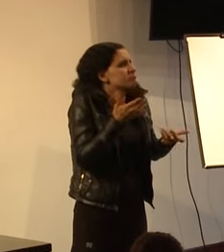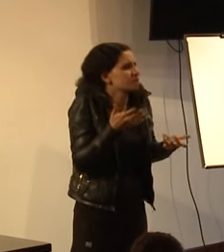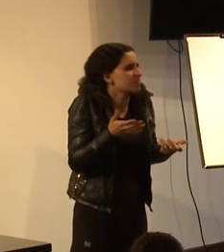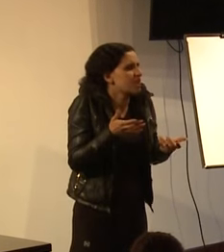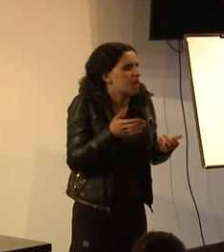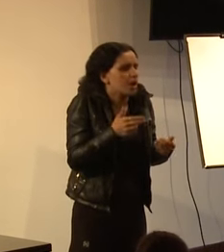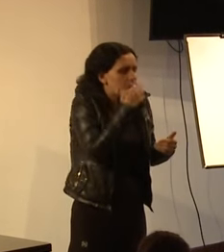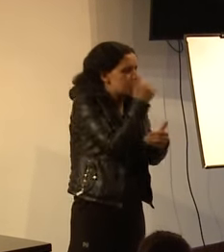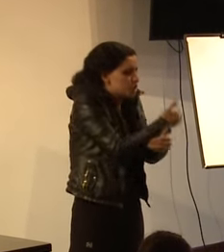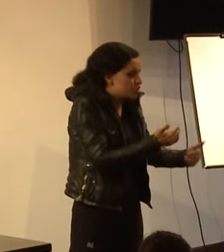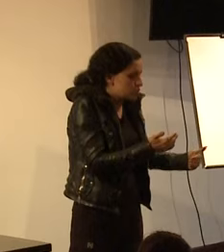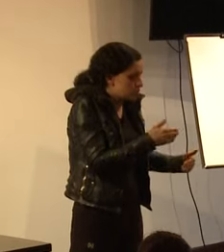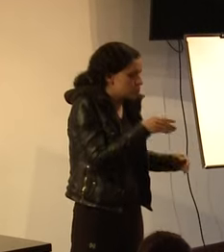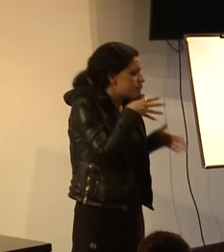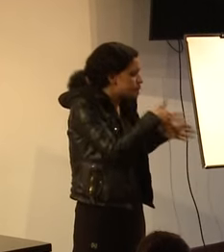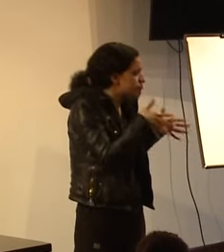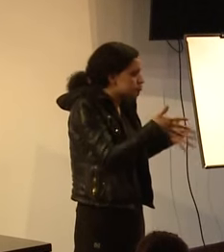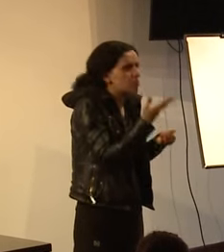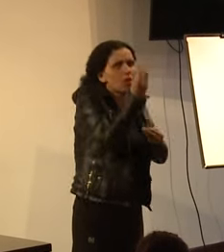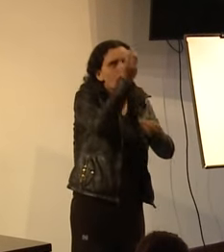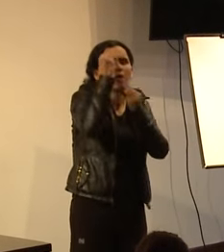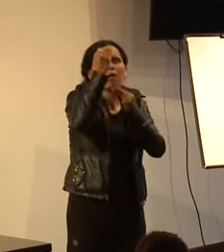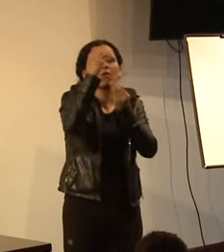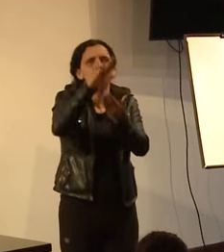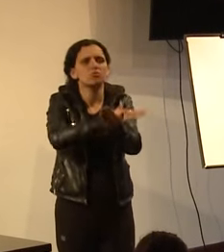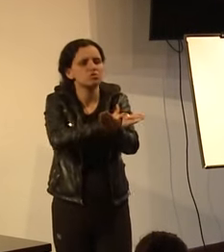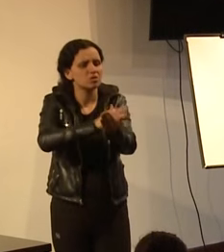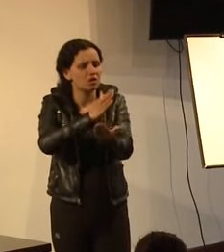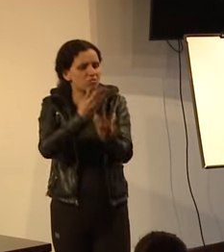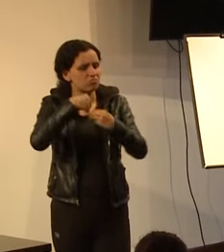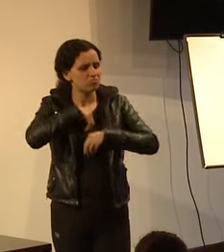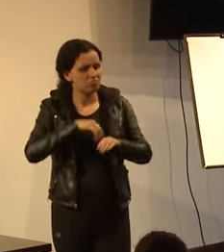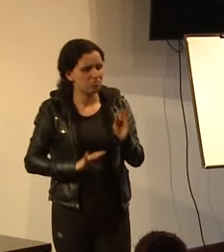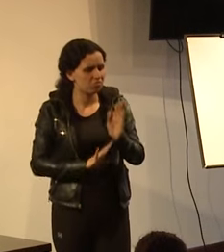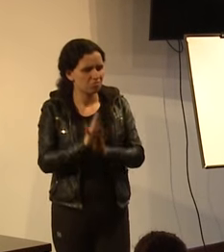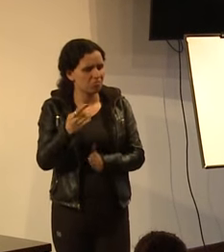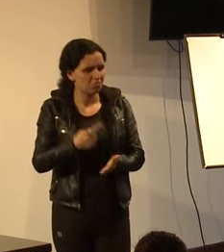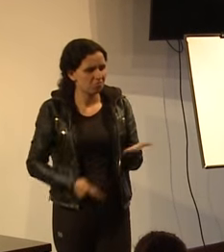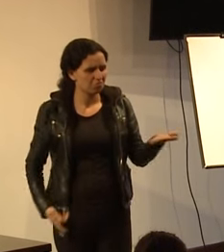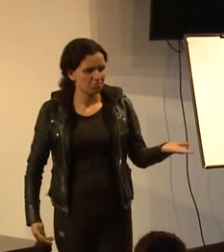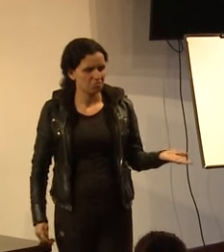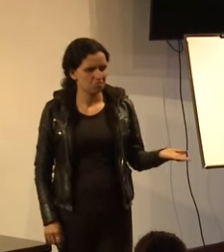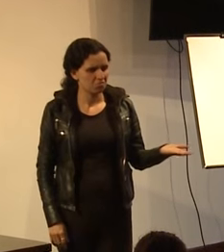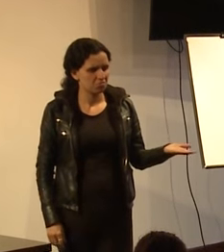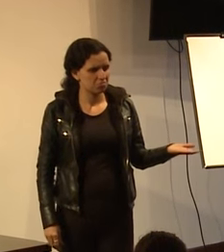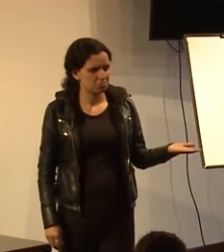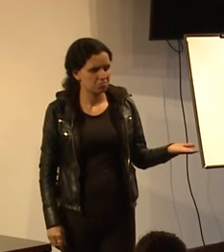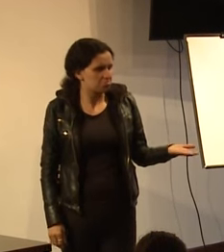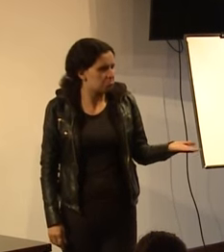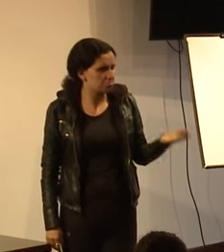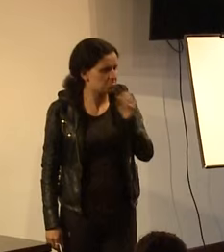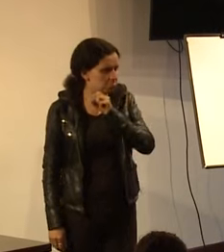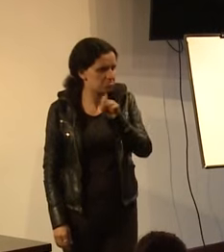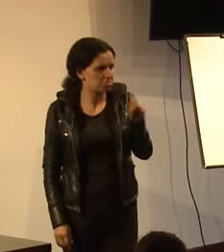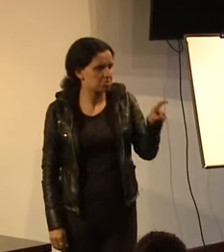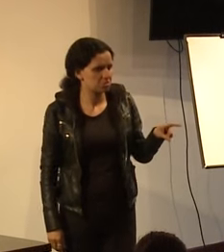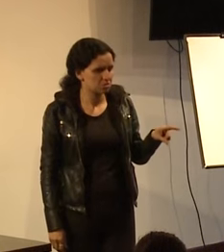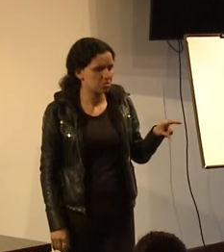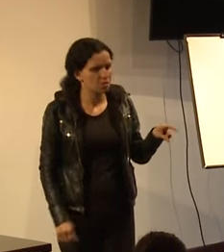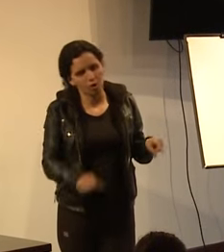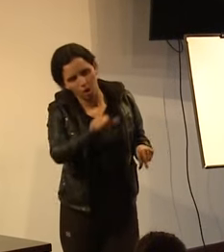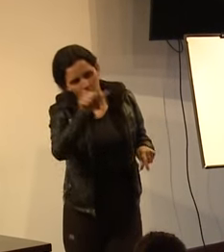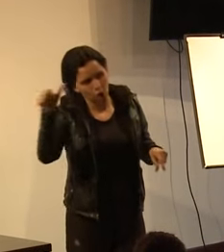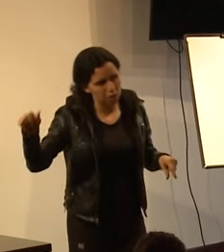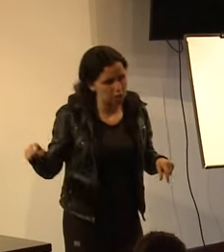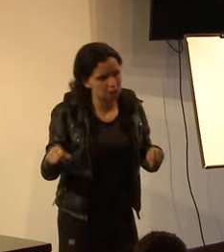ustedes que le enseña a uno la música? ¿Qué desarrolla uno con la música que no desarrolla de esa forma con ninguna otra